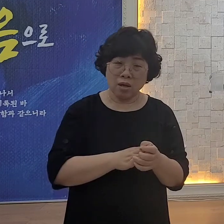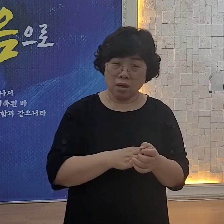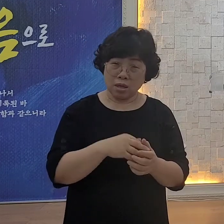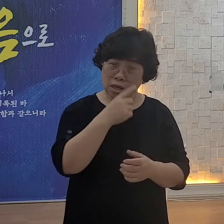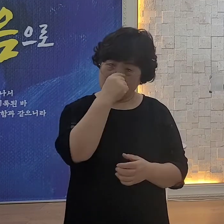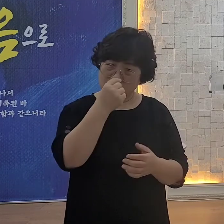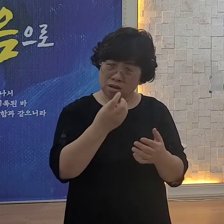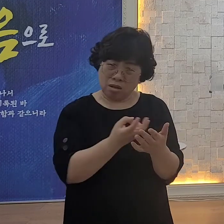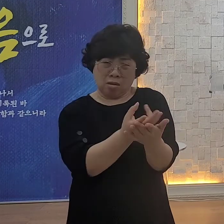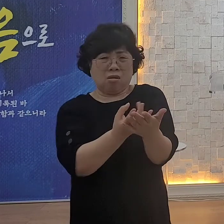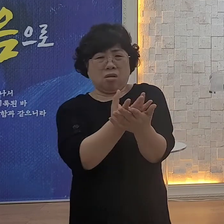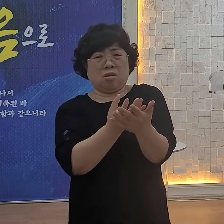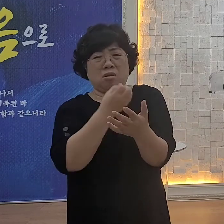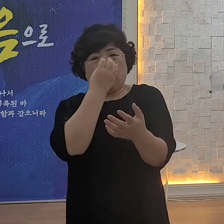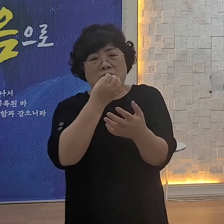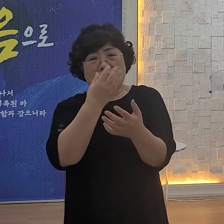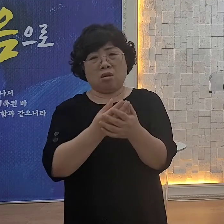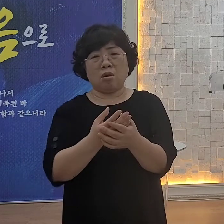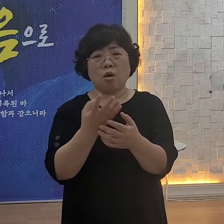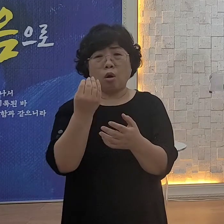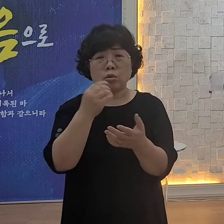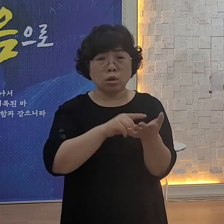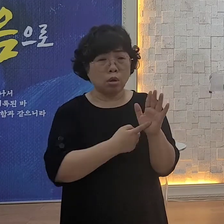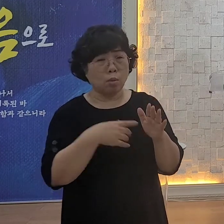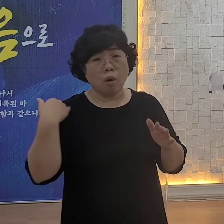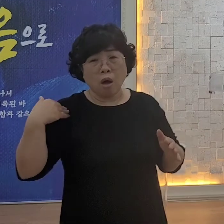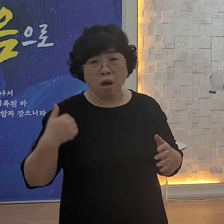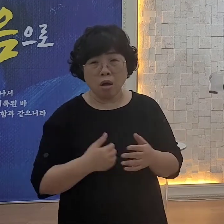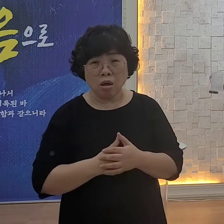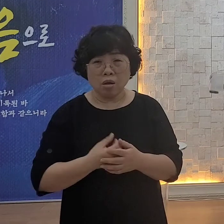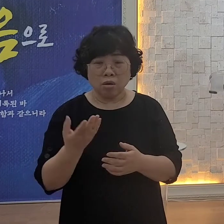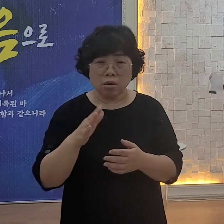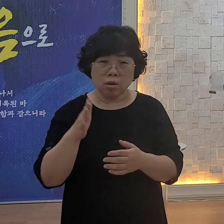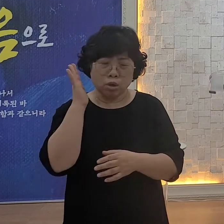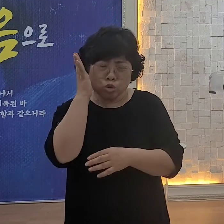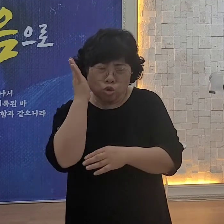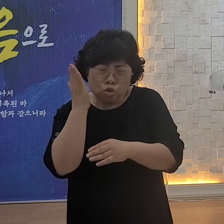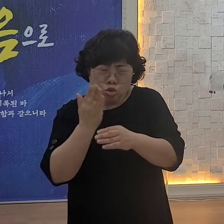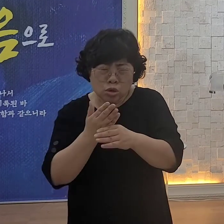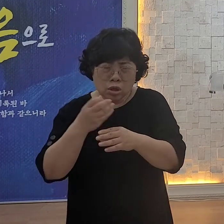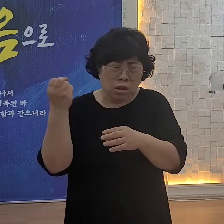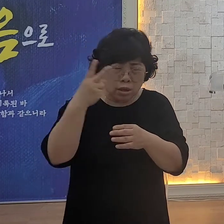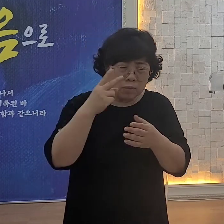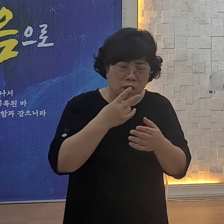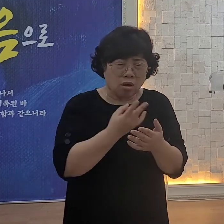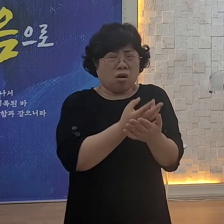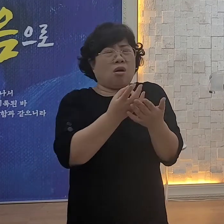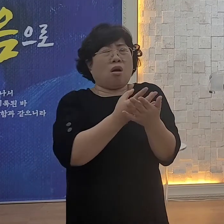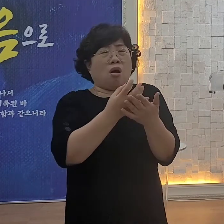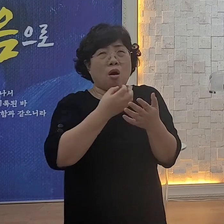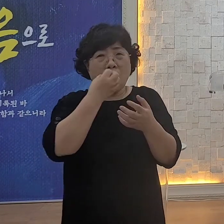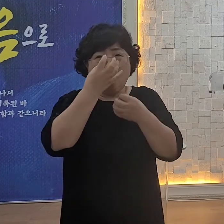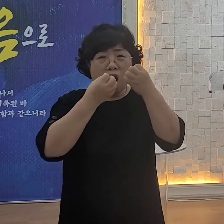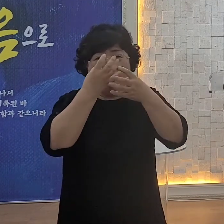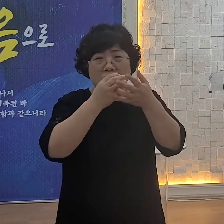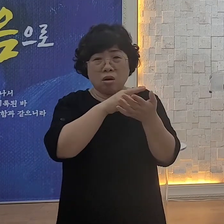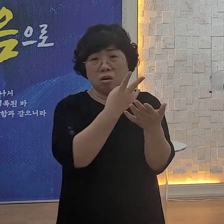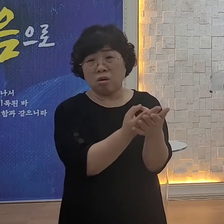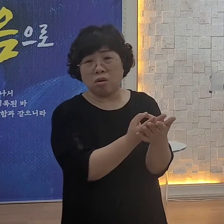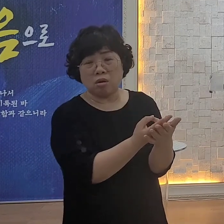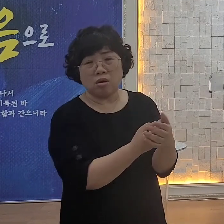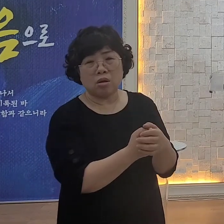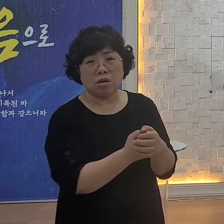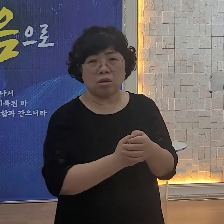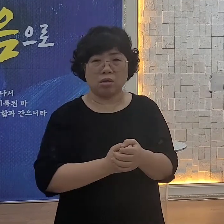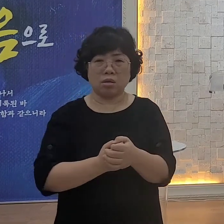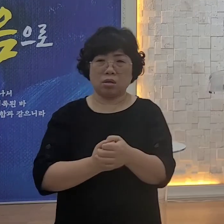간질이었다 생각해 보세요. 언제 나타날지도 몰라요. 근데 막 설교 시간에 막 갑자기 간질하면서 막 하면서 막 거품